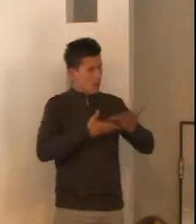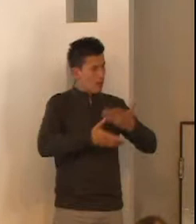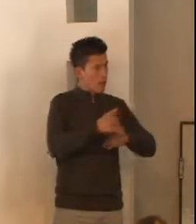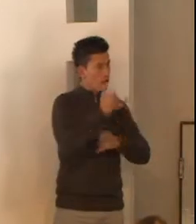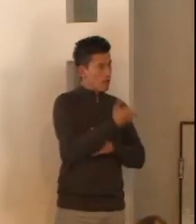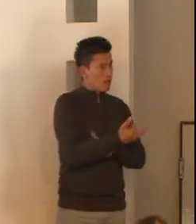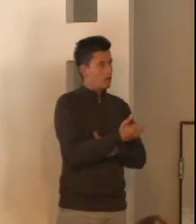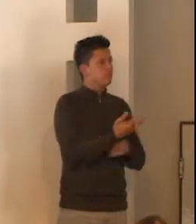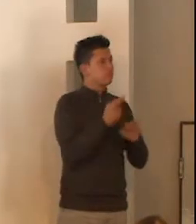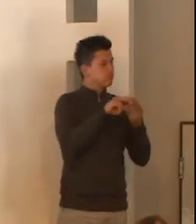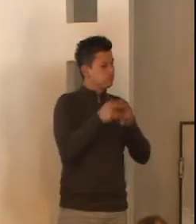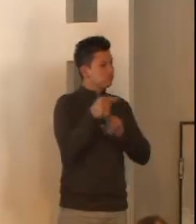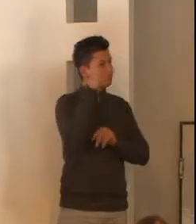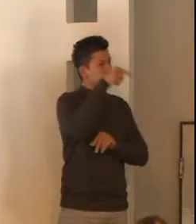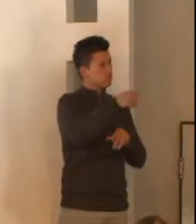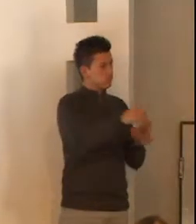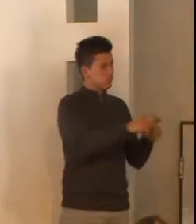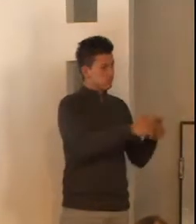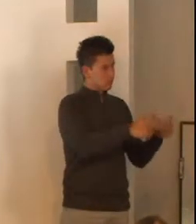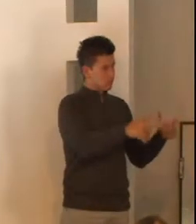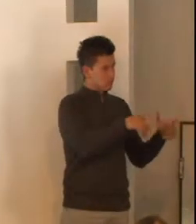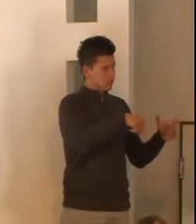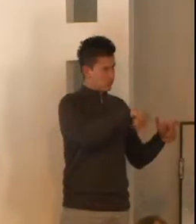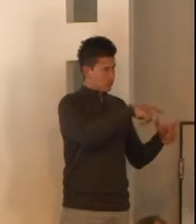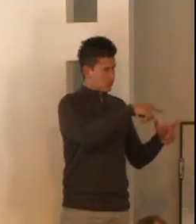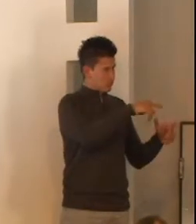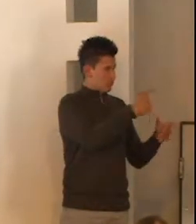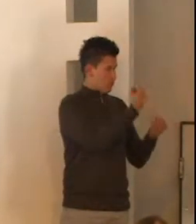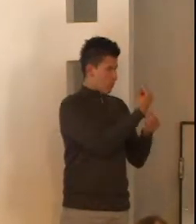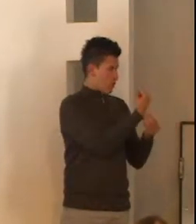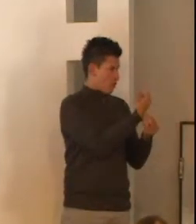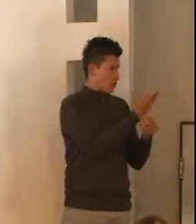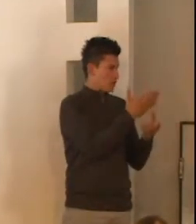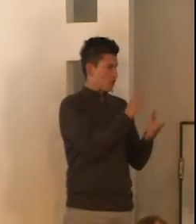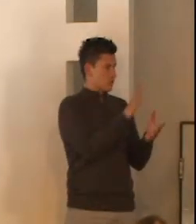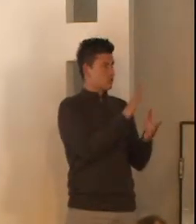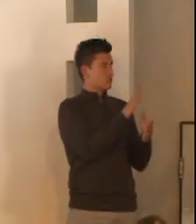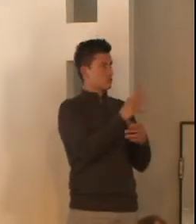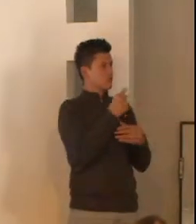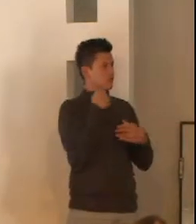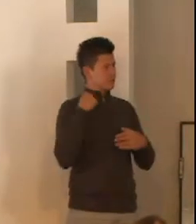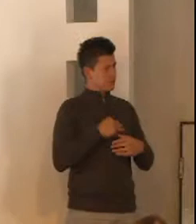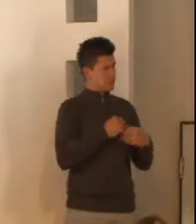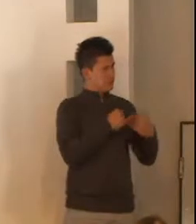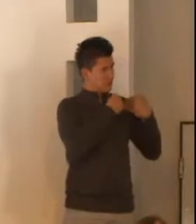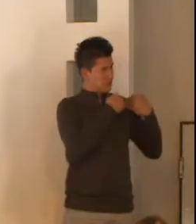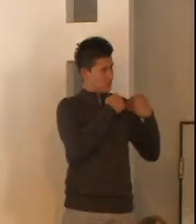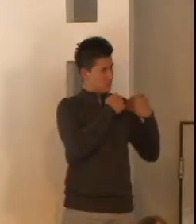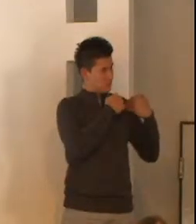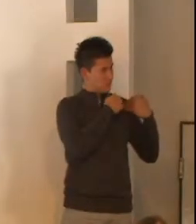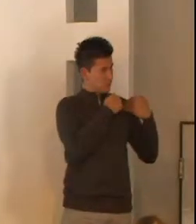hacen parte de lo que las políticas misionales de la Universidad Pedagógica